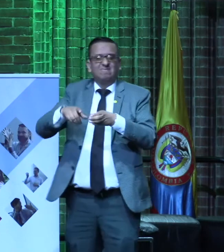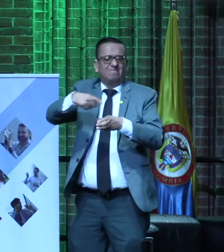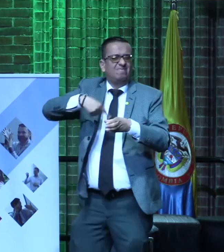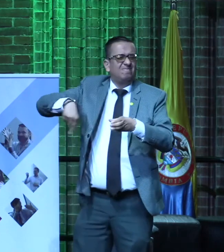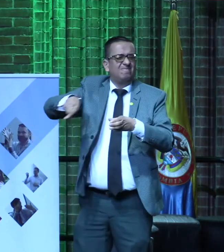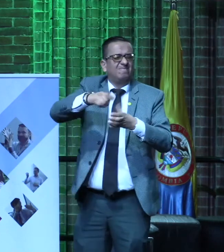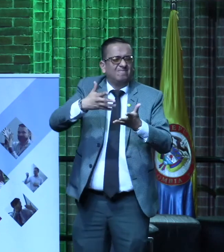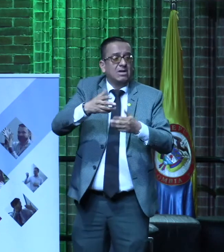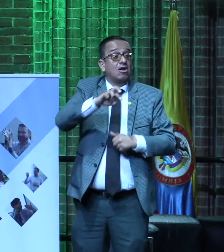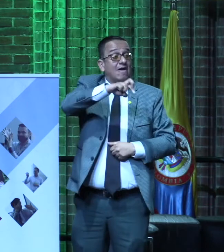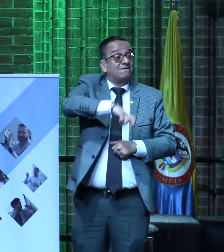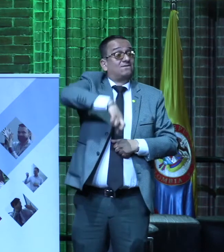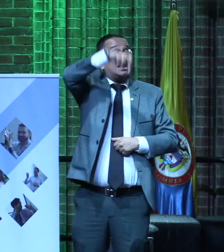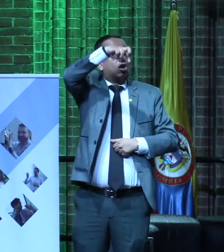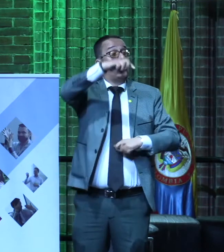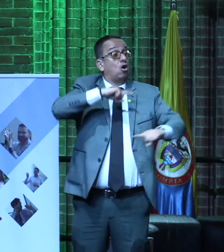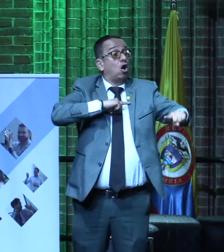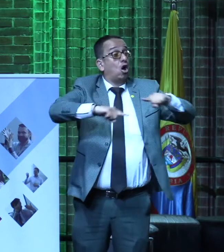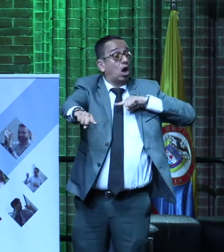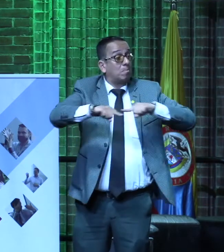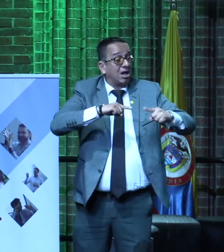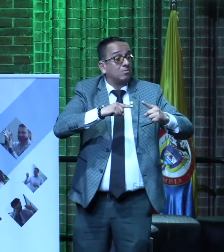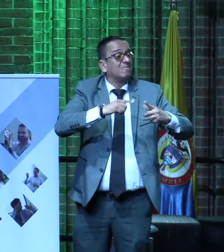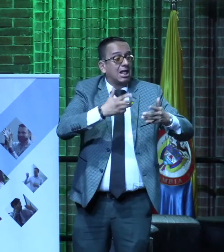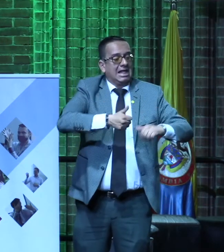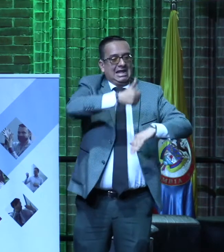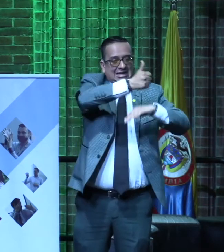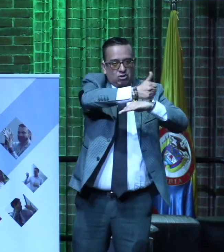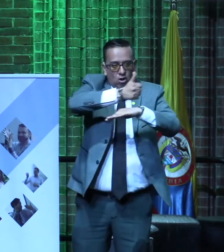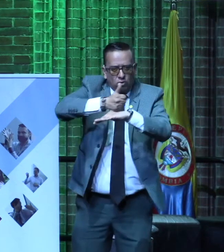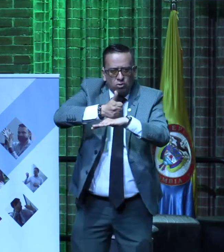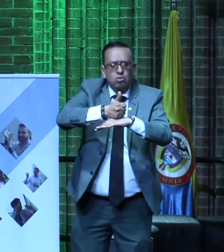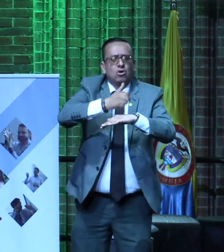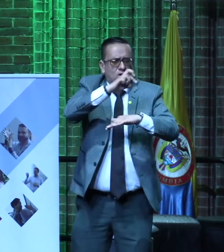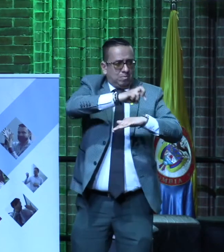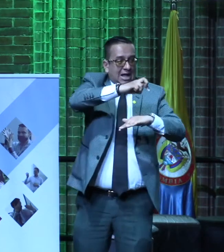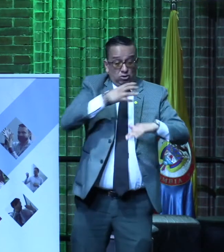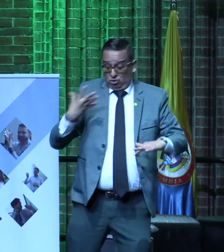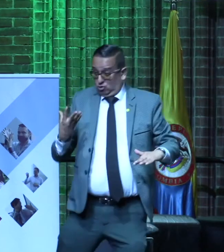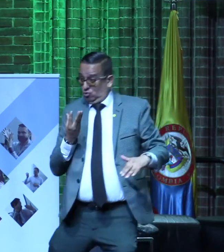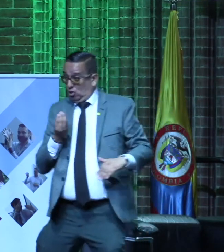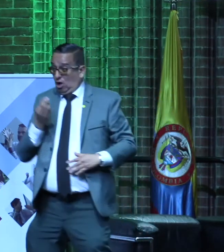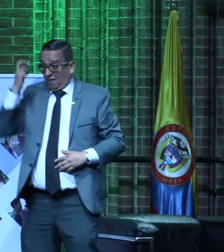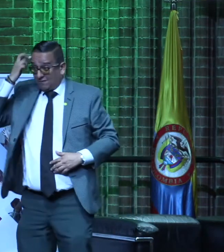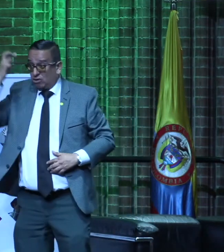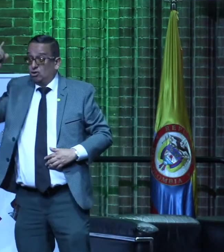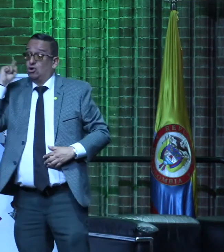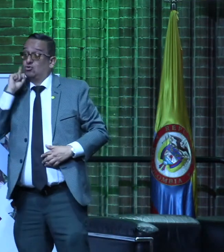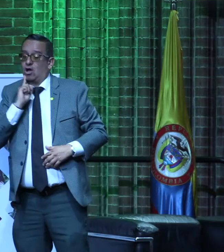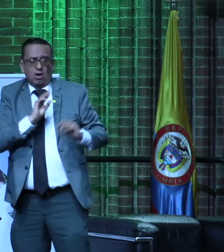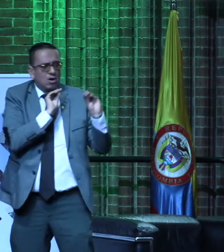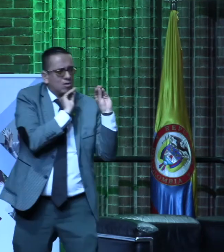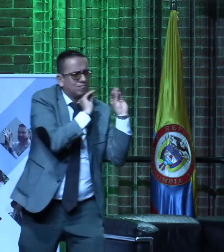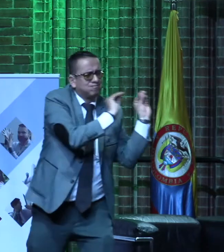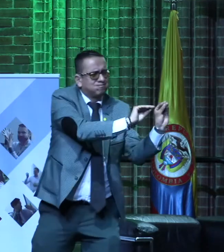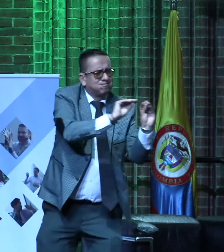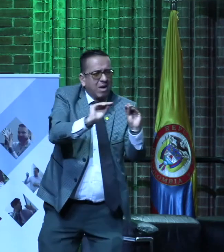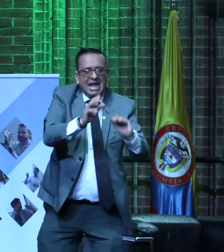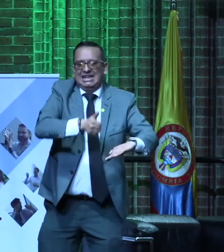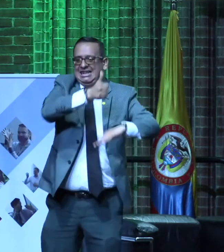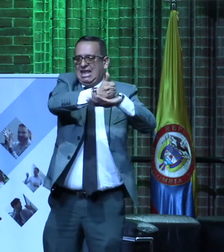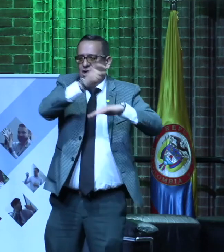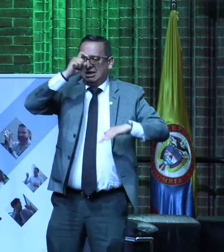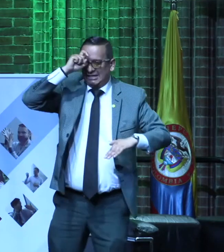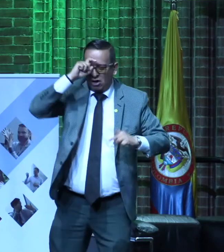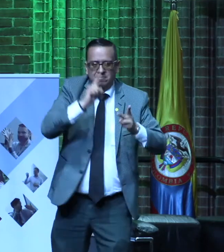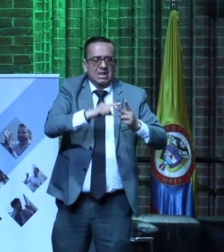sea efectiva. Como Consejo Consultivo también dentro de este proceso, pues nosotros como personas